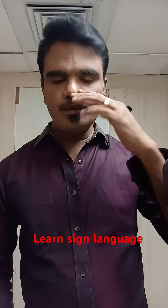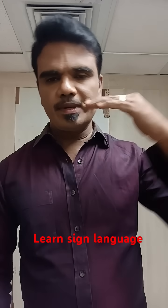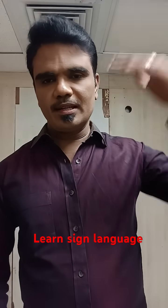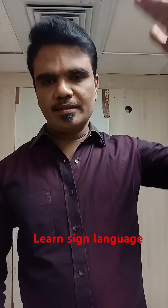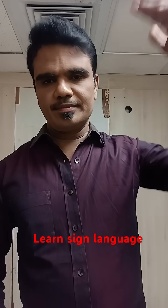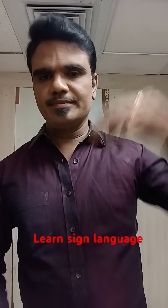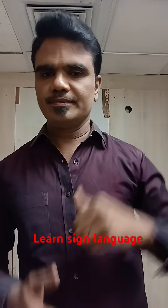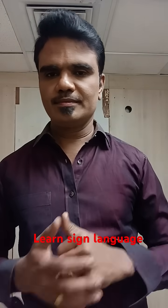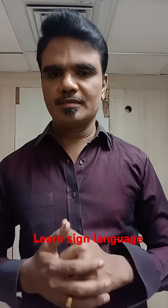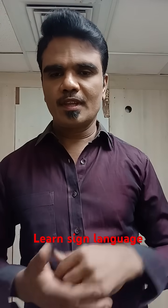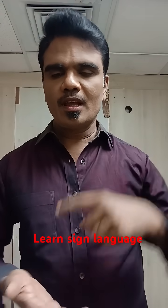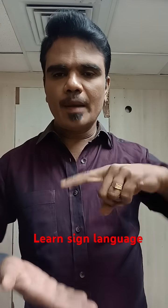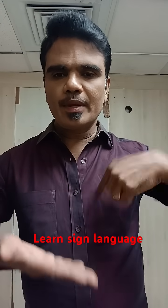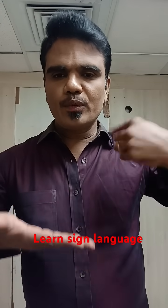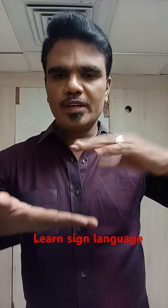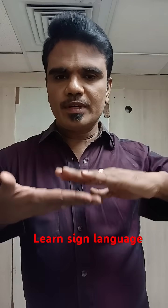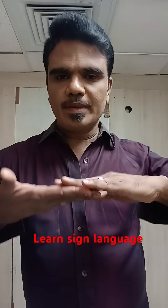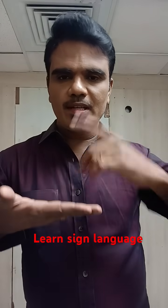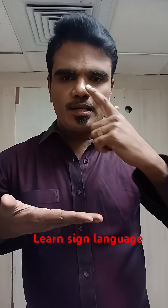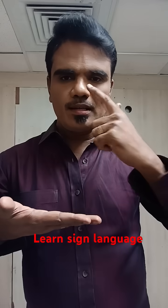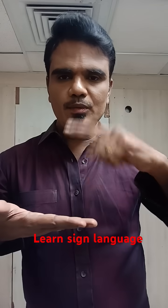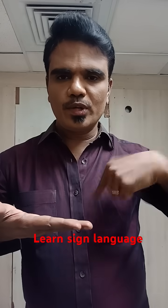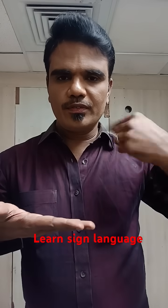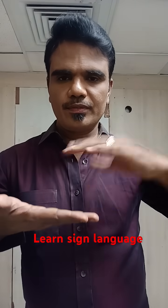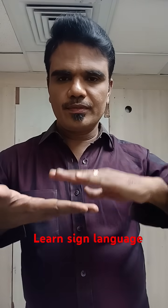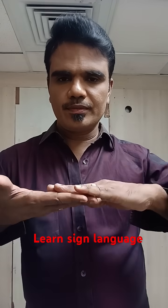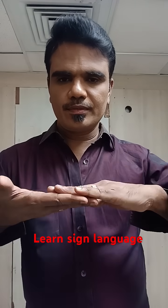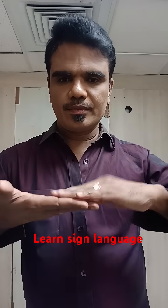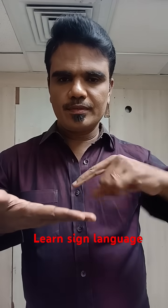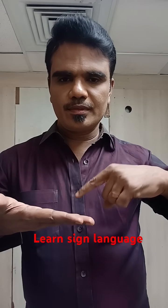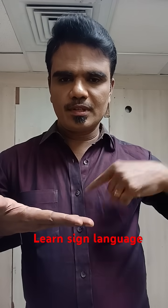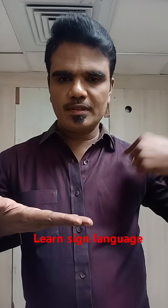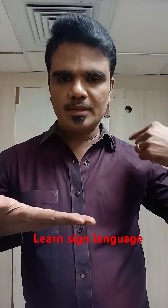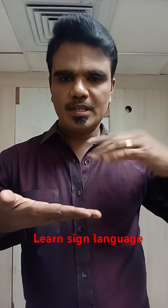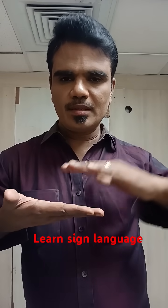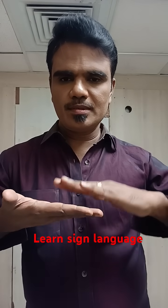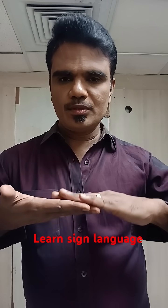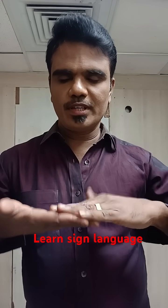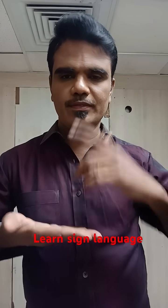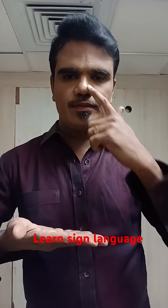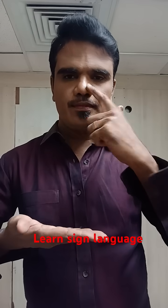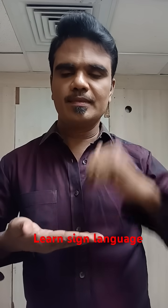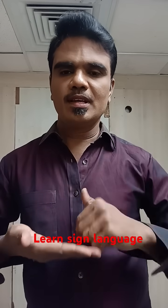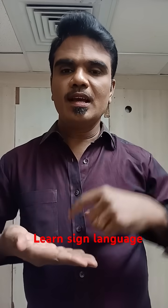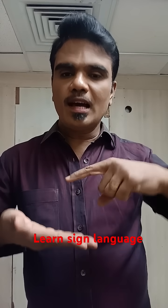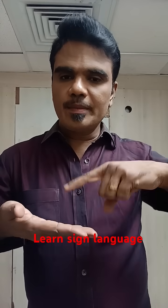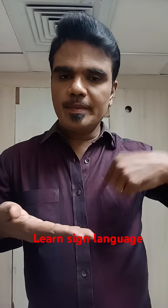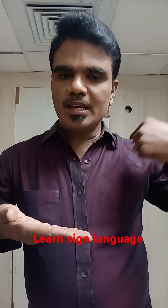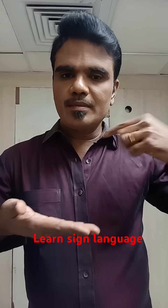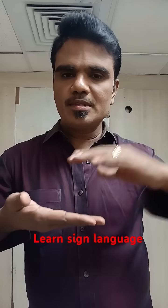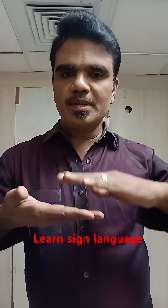மேலே. அதுமாதிரி ஒய்ஃப் அப்படின்னா என்னென்னு, ஒய்ஃப் வந்து இப்படி காமிச்சு ஒய்ஃப். அதுமாதிரி இப்படி